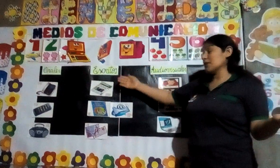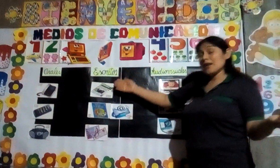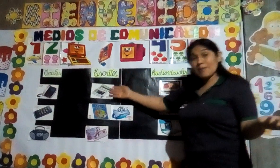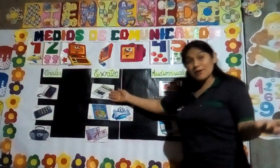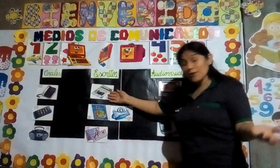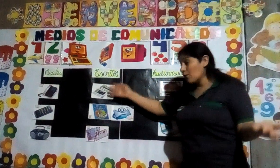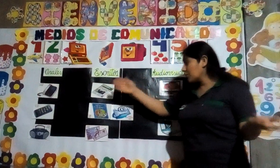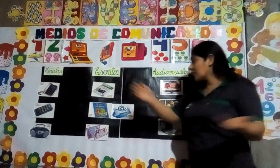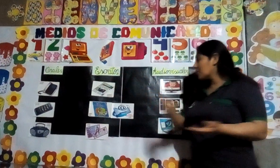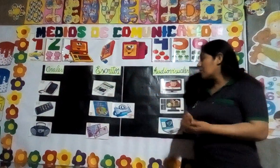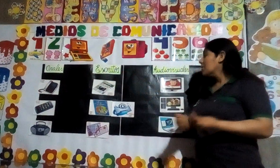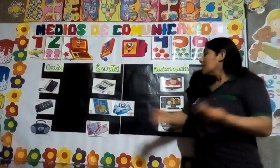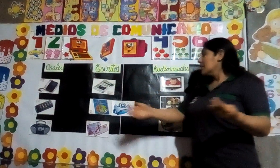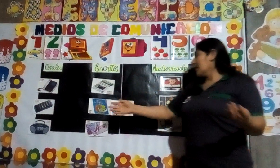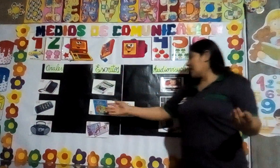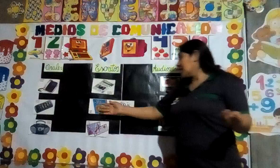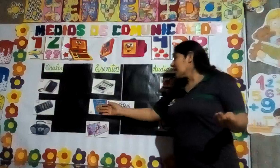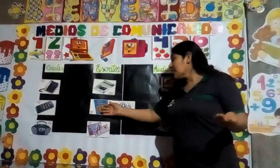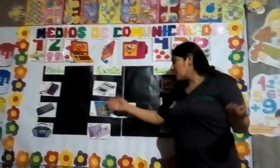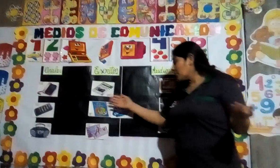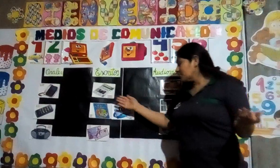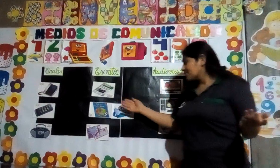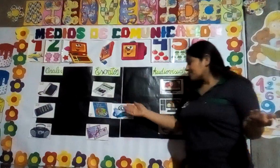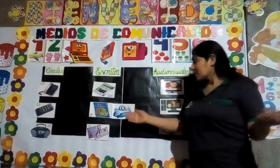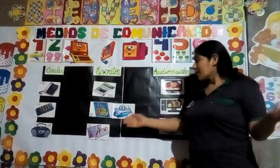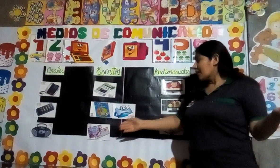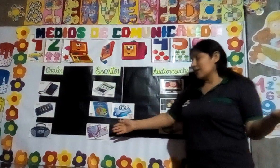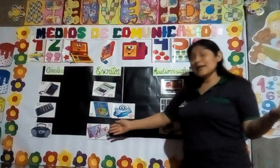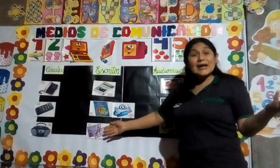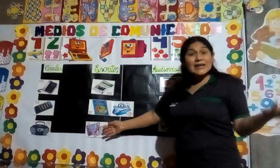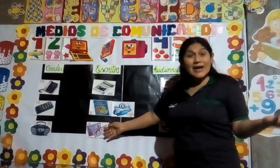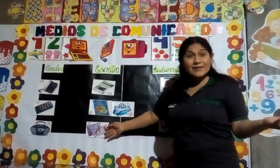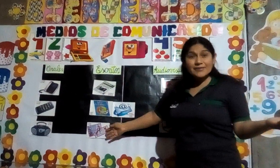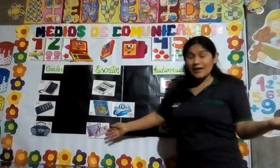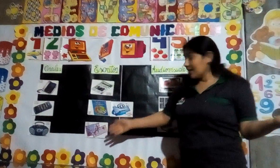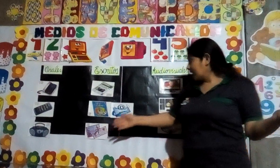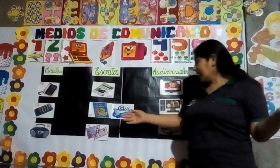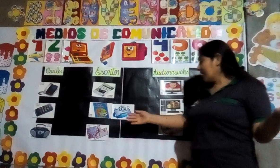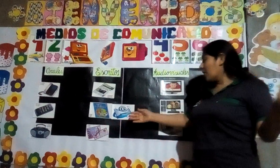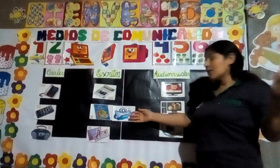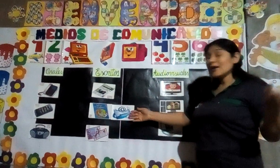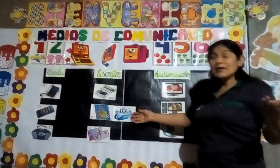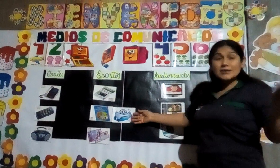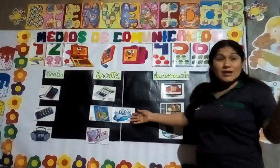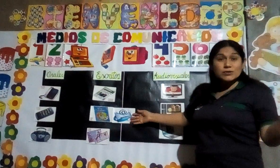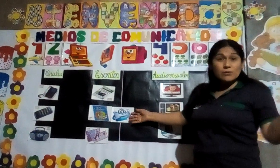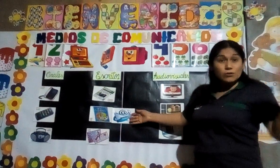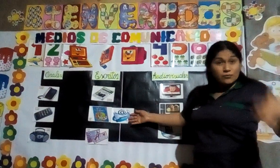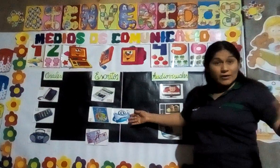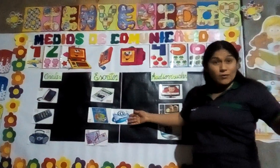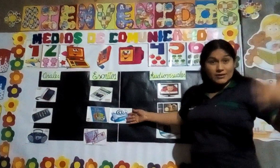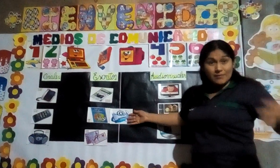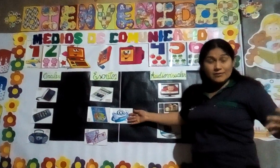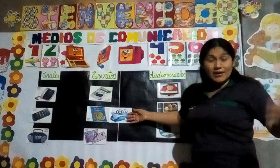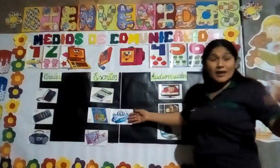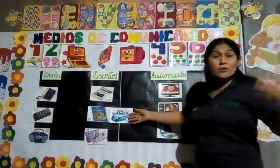el periódico, el libro, la carta. Y ahora que usamos frecuentemente el